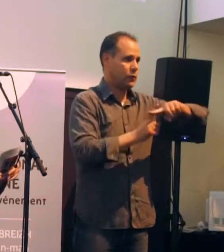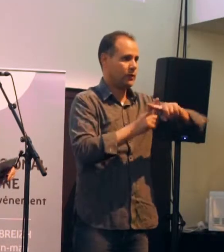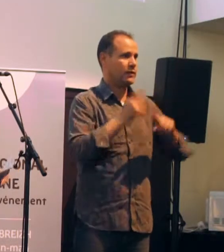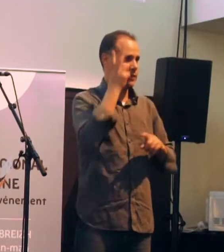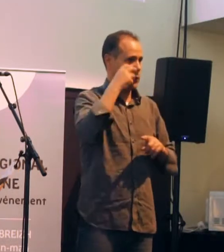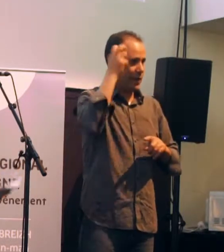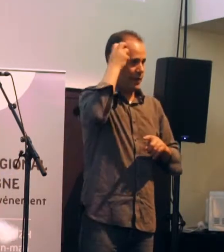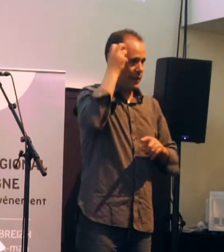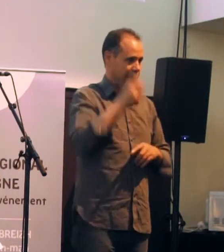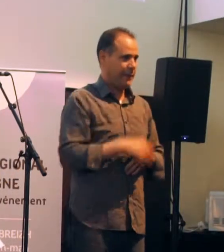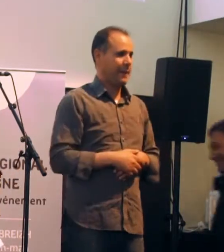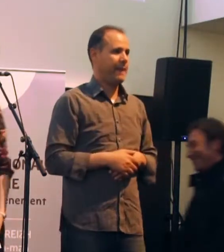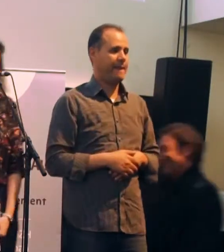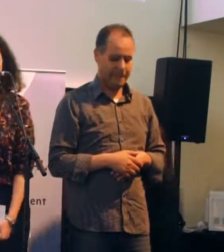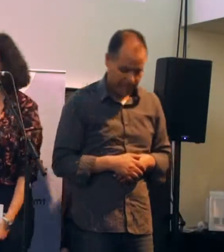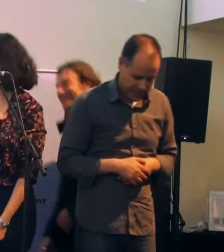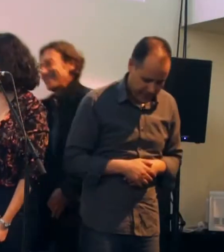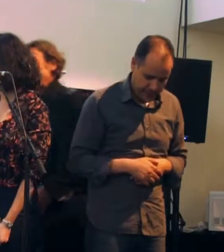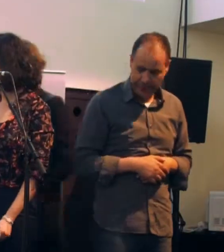scène.